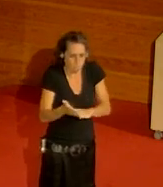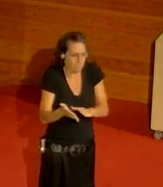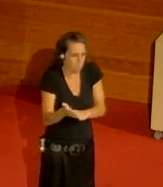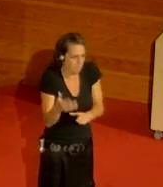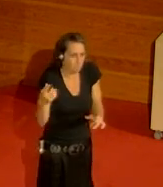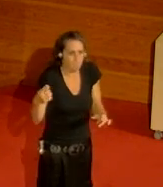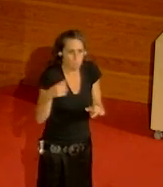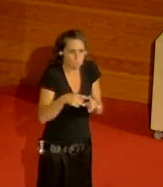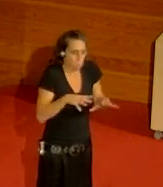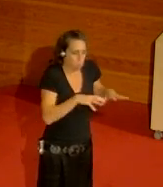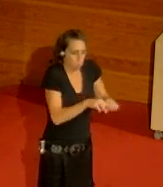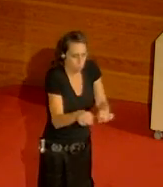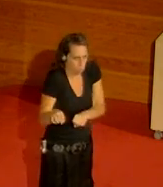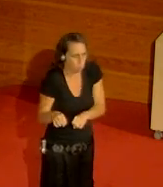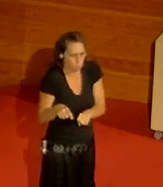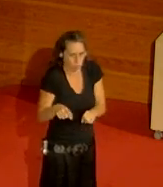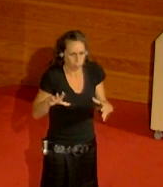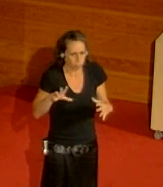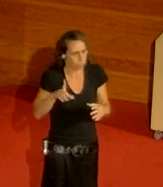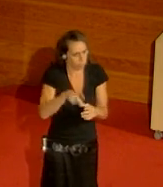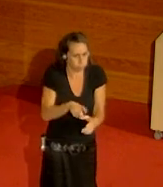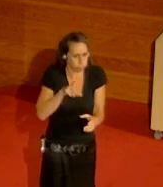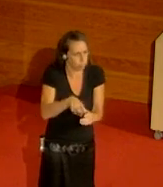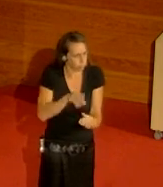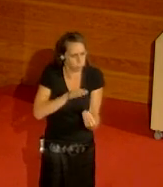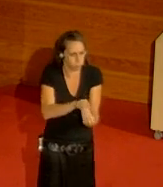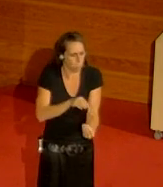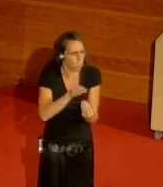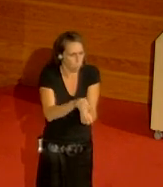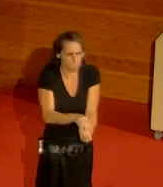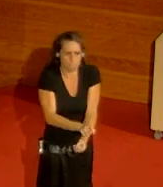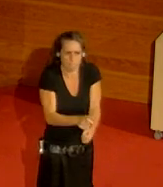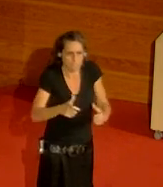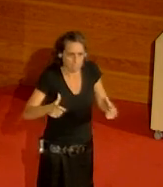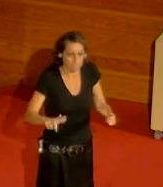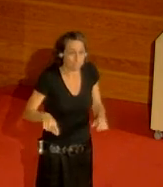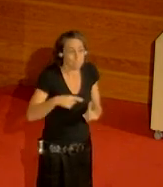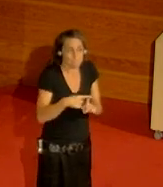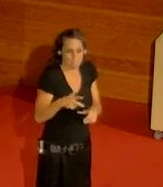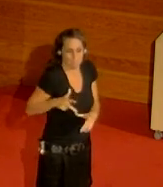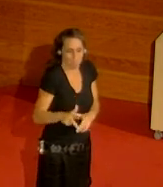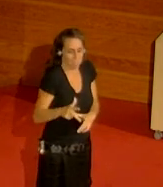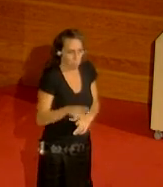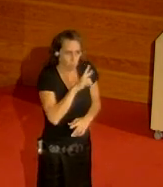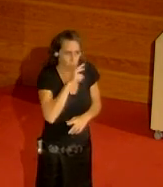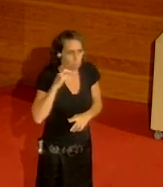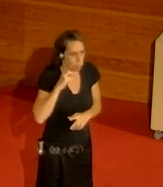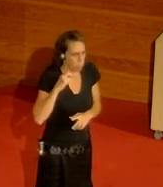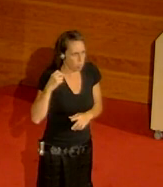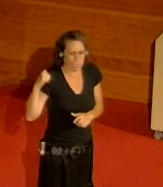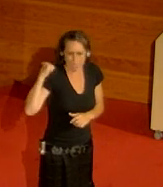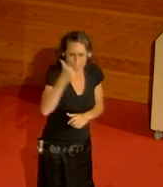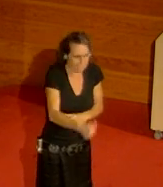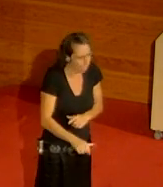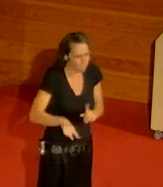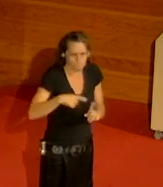identifican con esa ideología pero no solo cada vez más gente en Israel la gente que defiende ese derecho ancestral de los judíos a vivir allí y que hay que